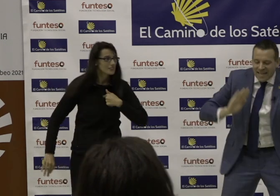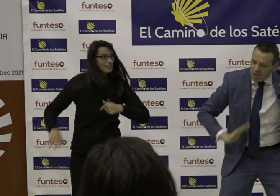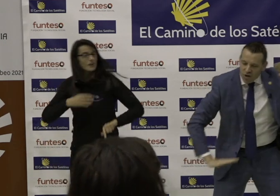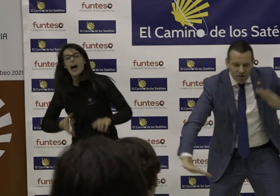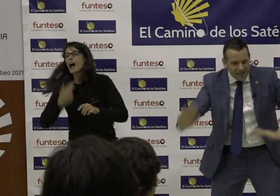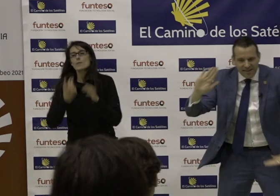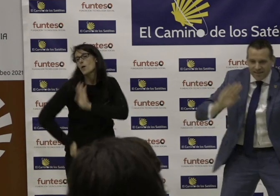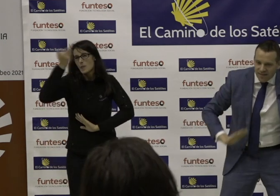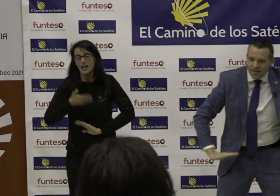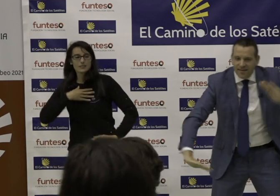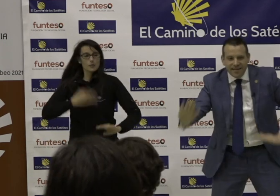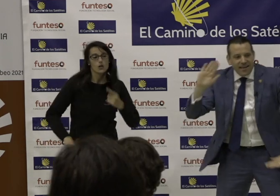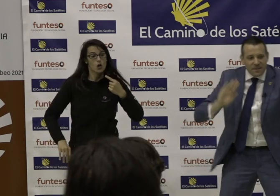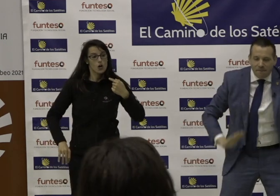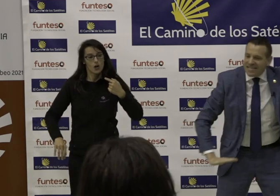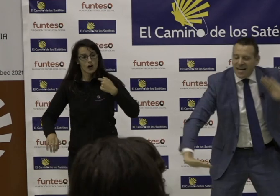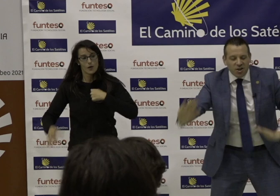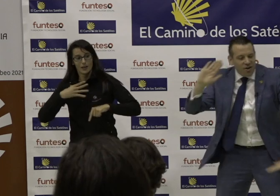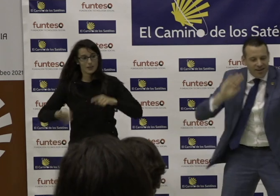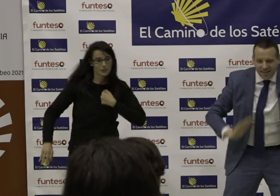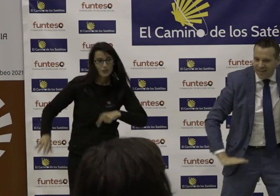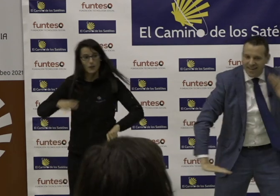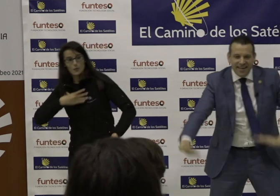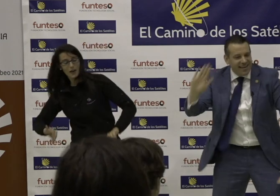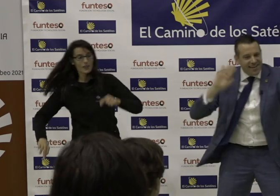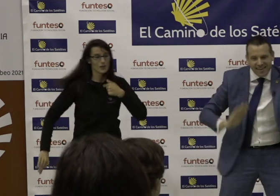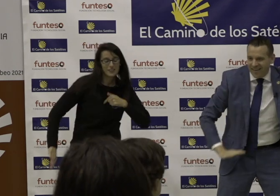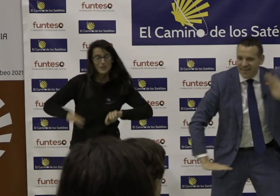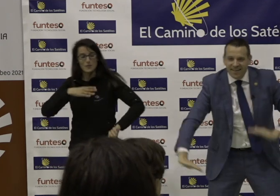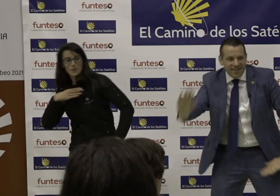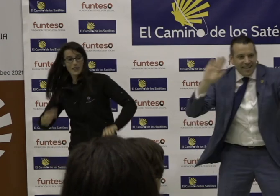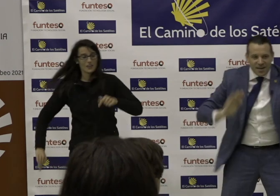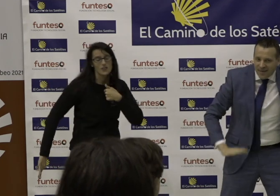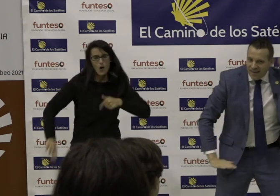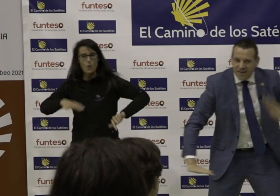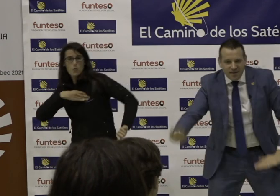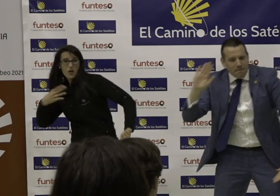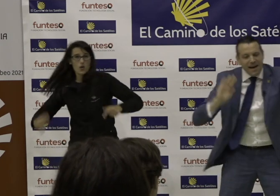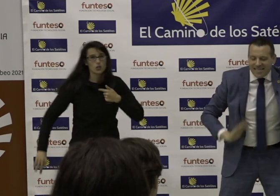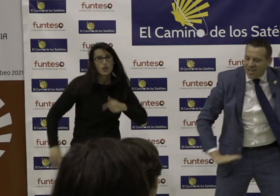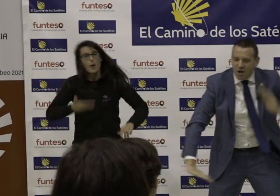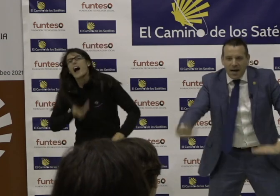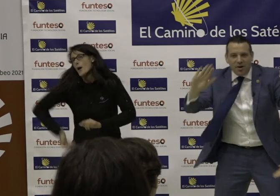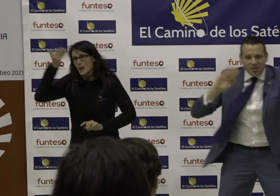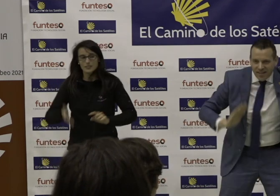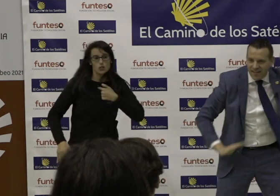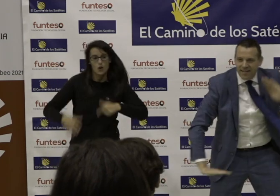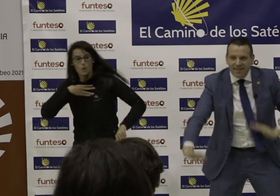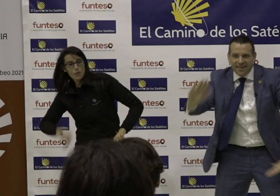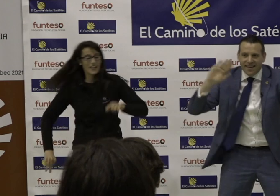Puedo. Más alto. Puedo. Más alto. Puedo. Puedo. Más alto,